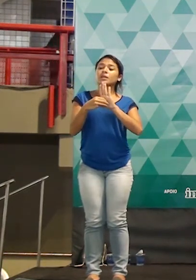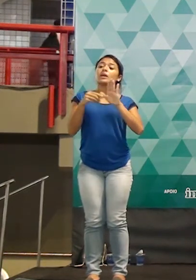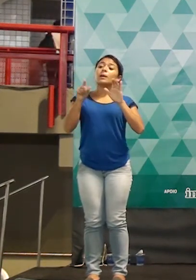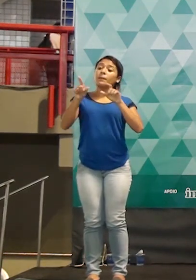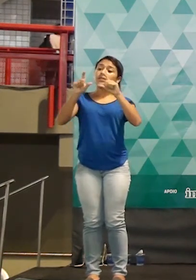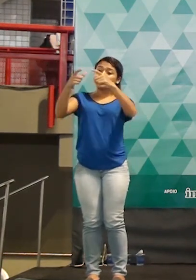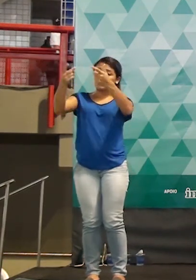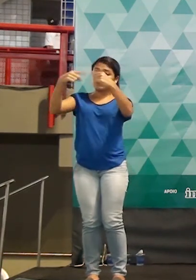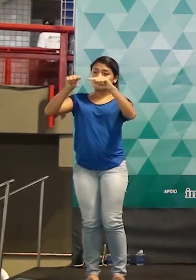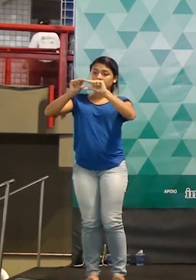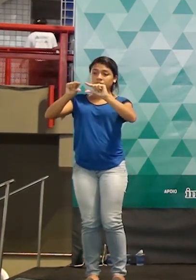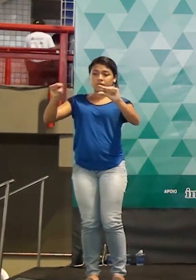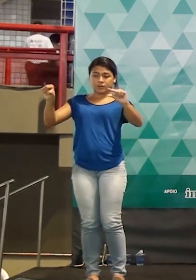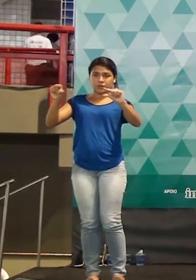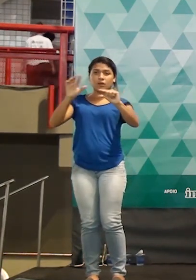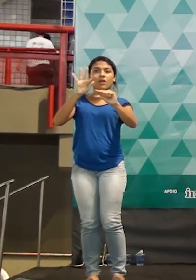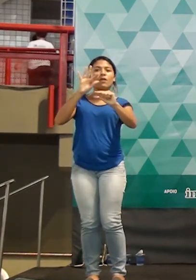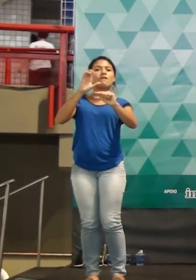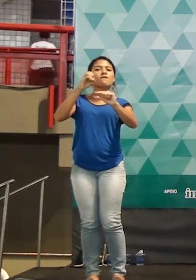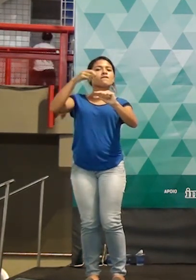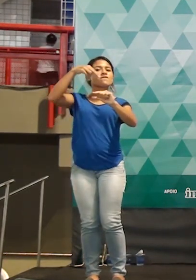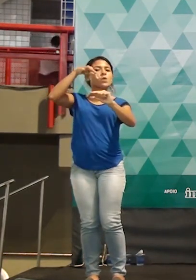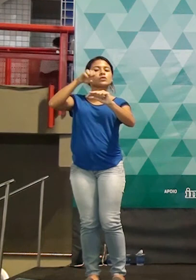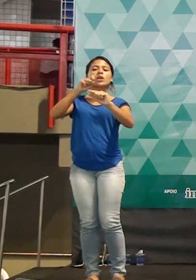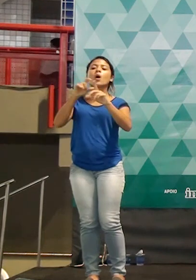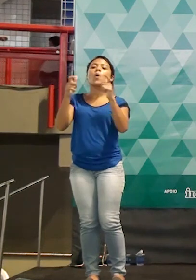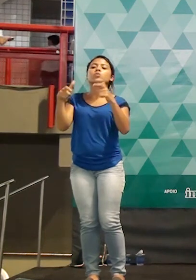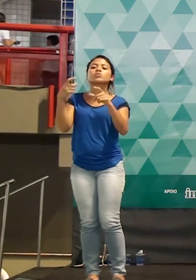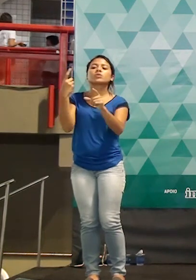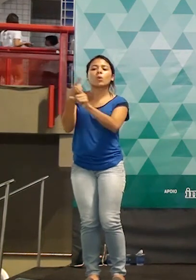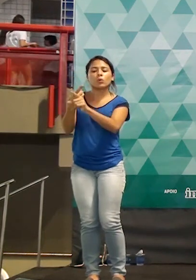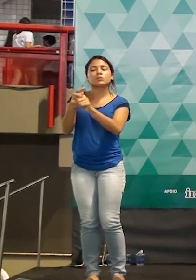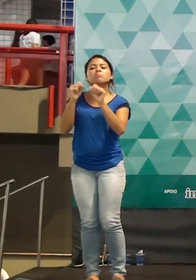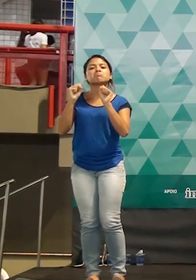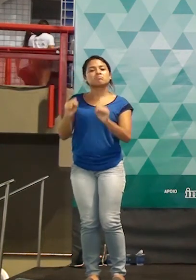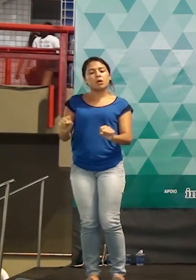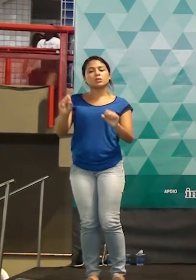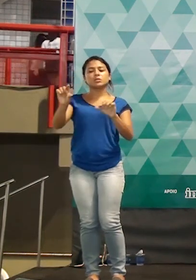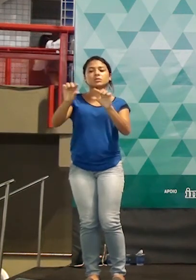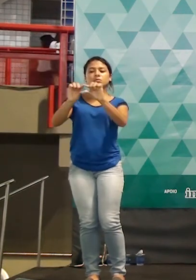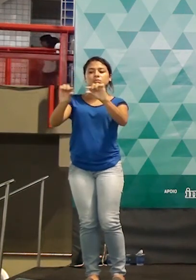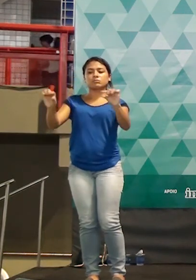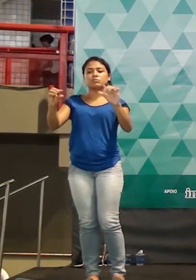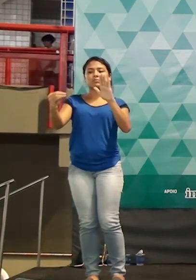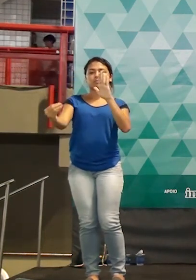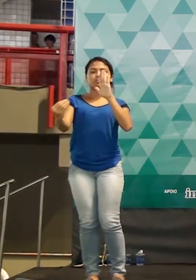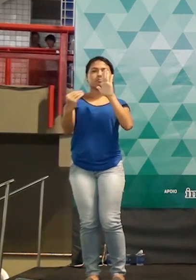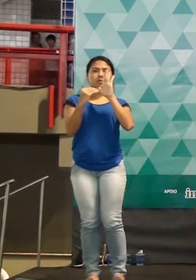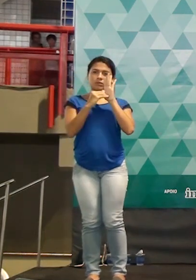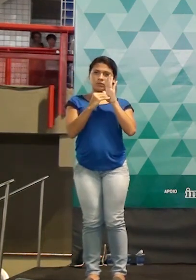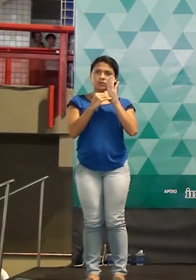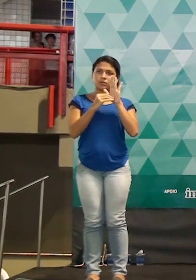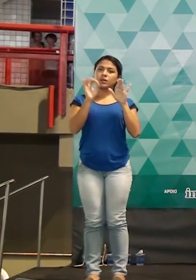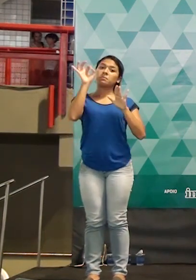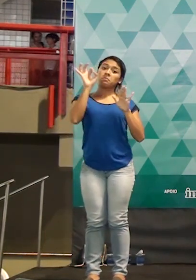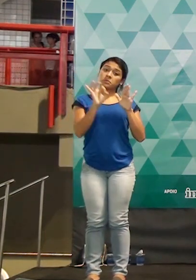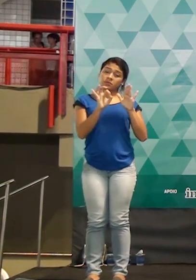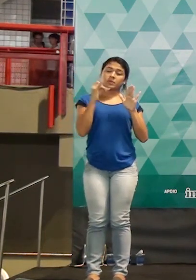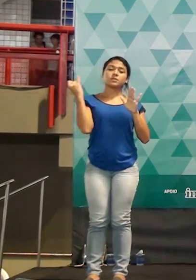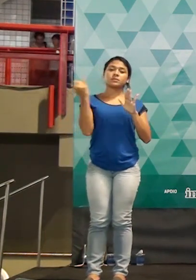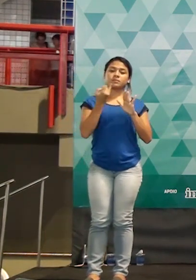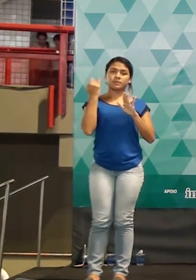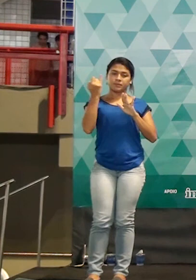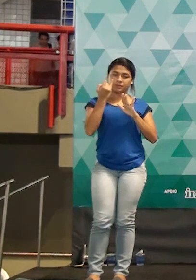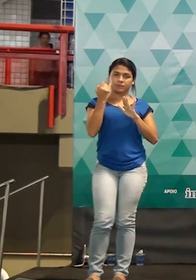que dizer. Se você acha que é importante falar de uma porcentagem, você faz uso dele. Comparação